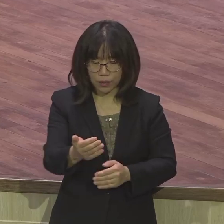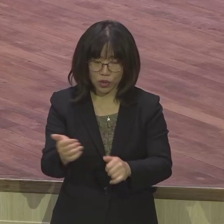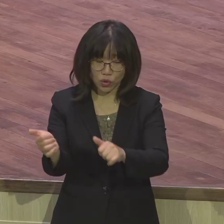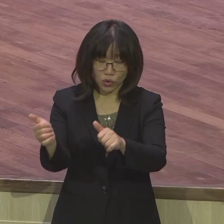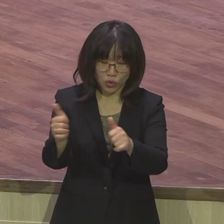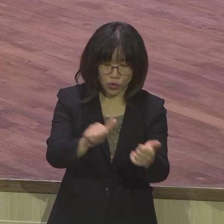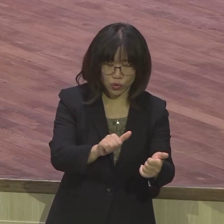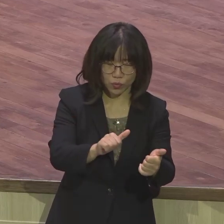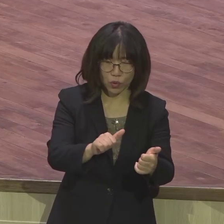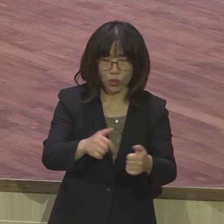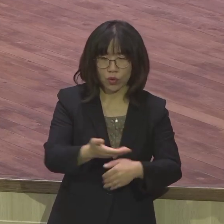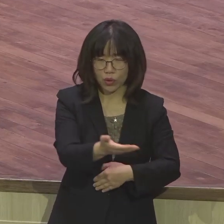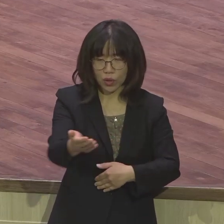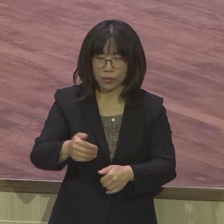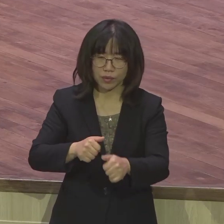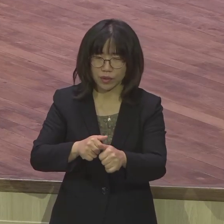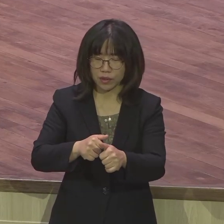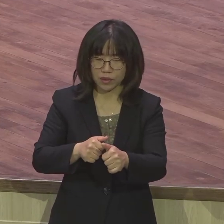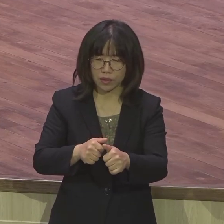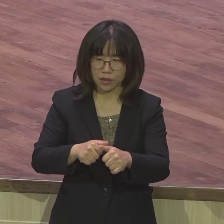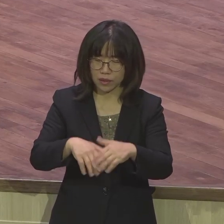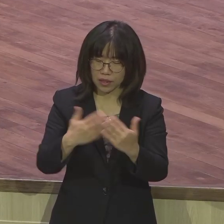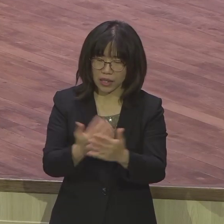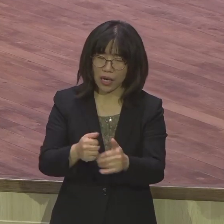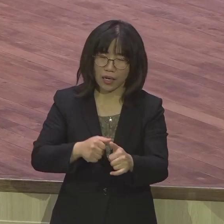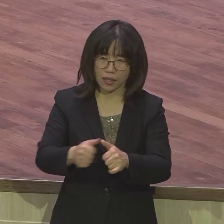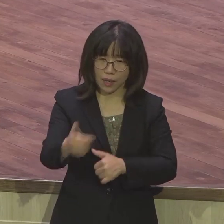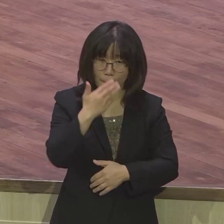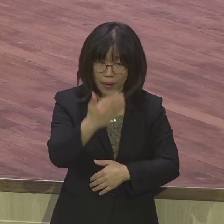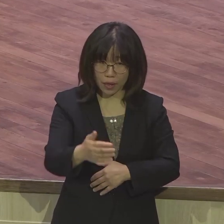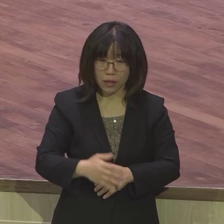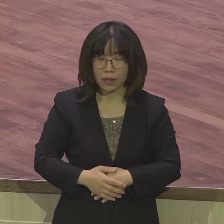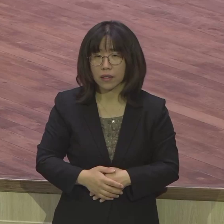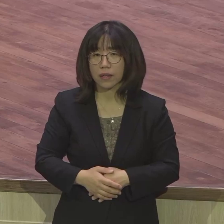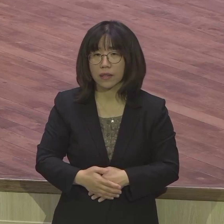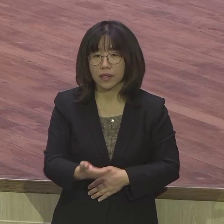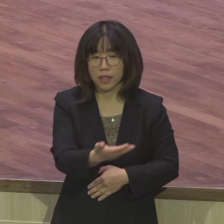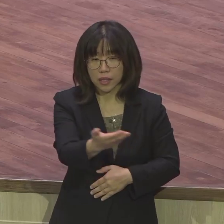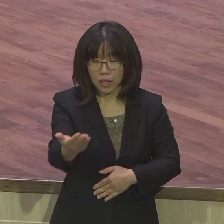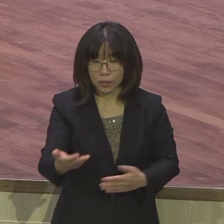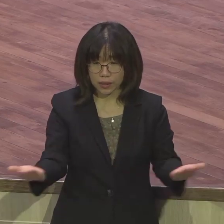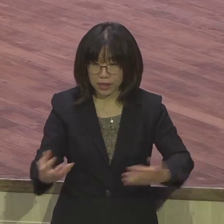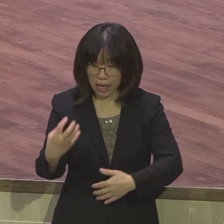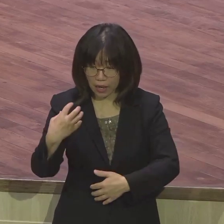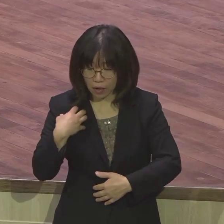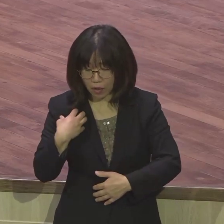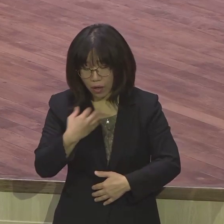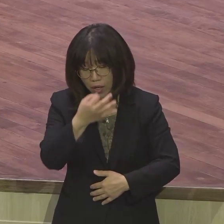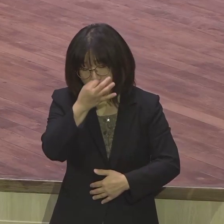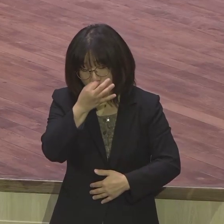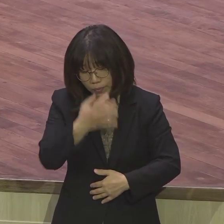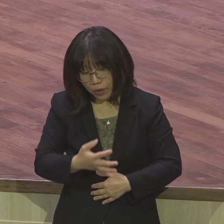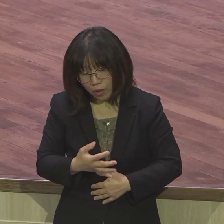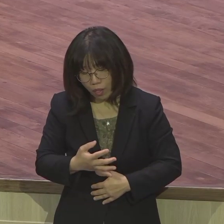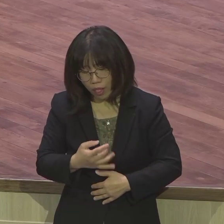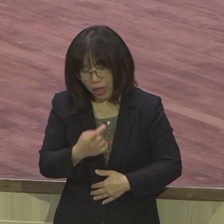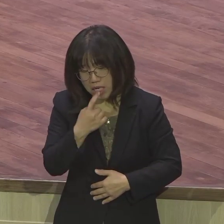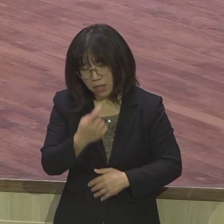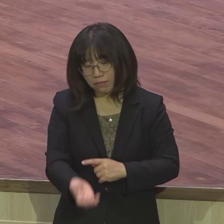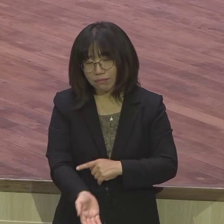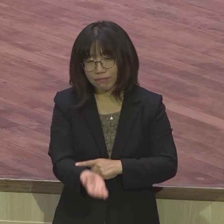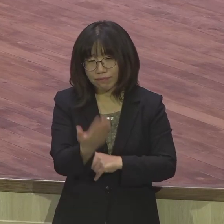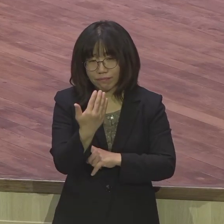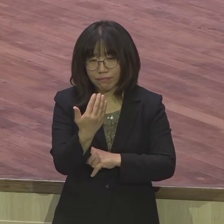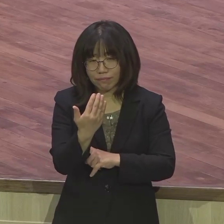수가 없을 것입니다. 그리고 여러분 사역하다가 힘들 때 한계가 올 수가 있거든요. 지역에서 많이 듣습니다.